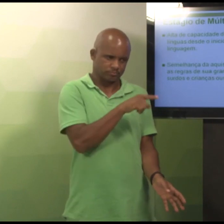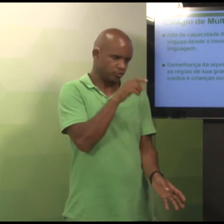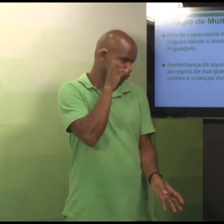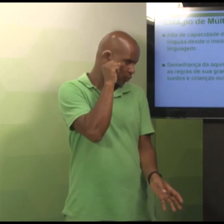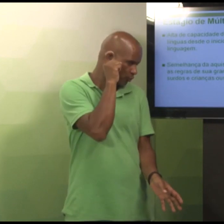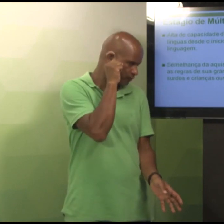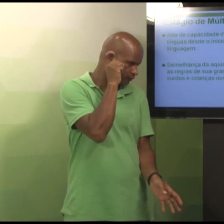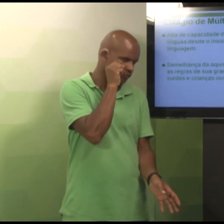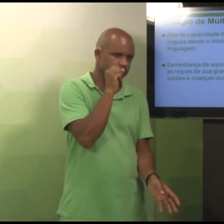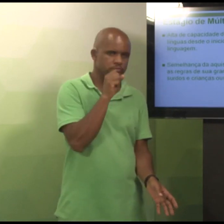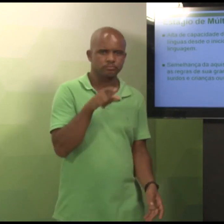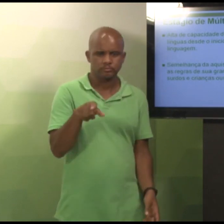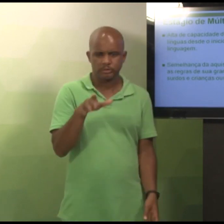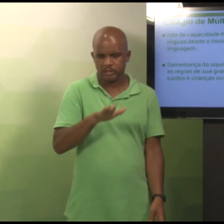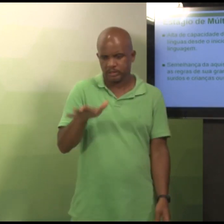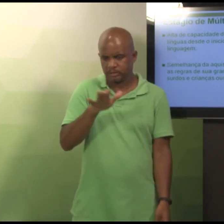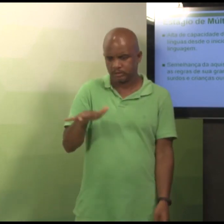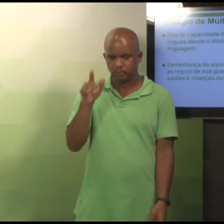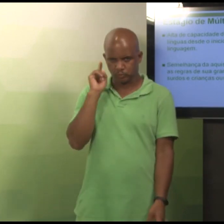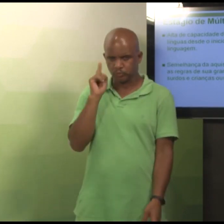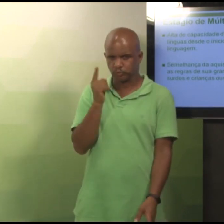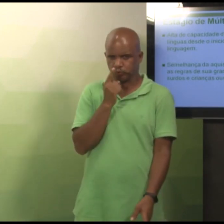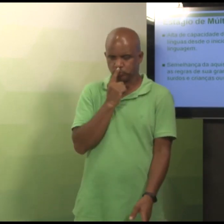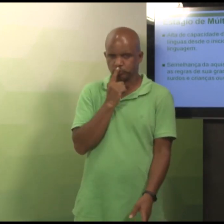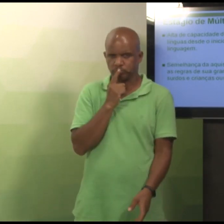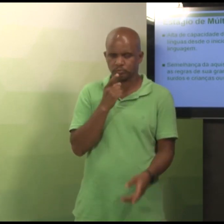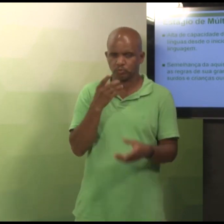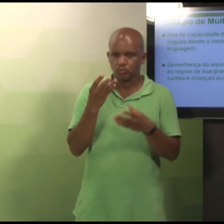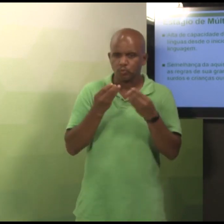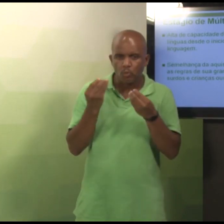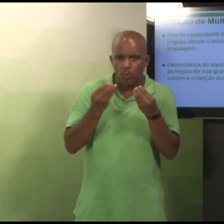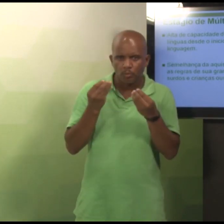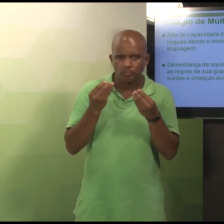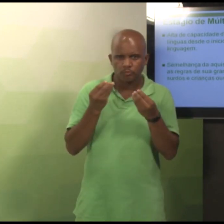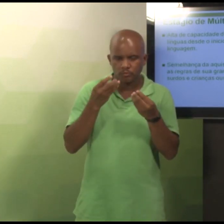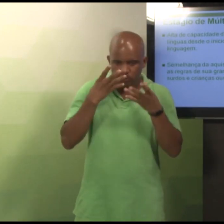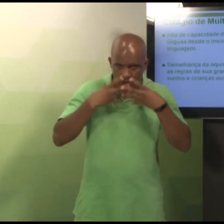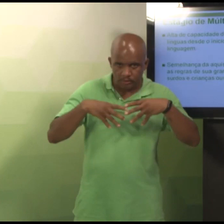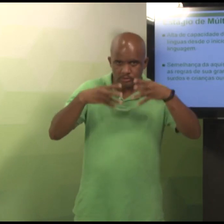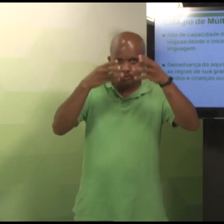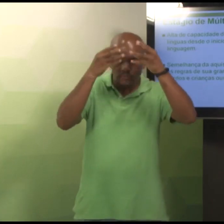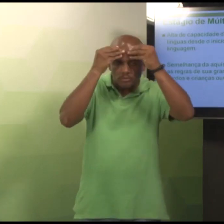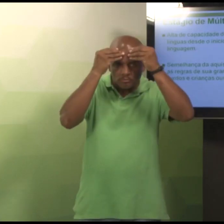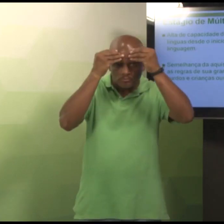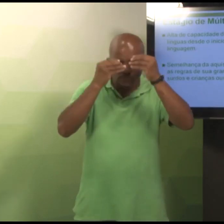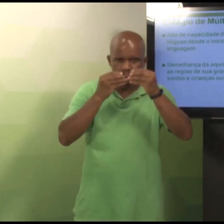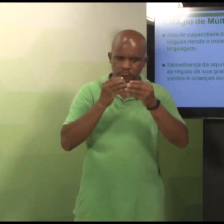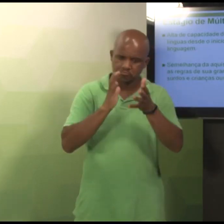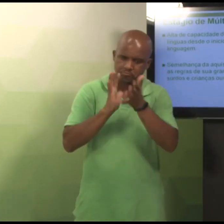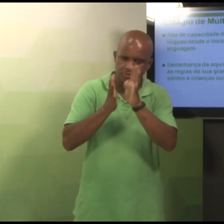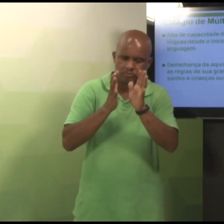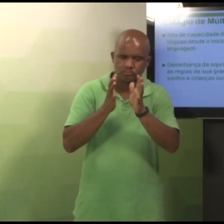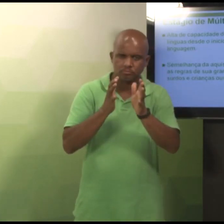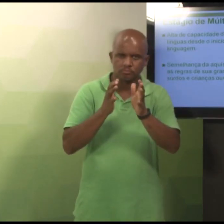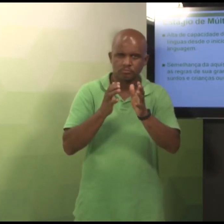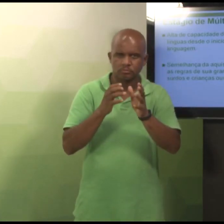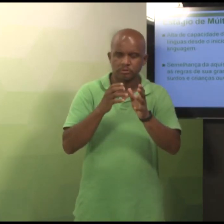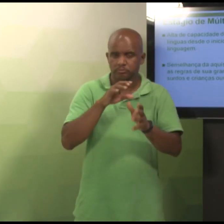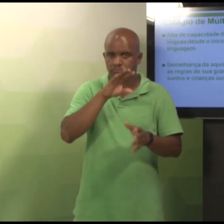pesquisas relacionadas ao coda, ao ouvinte filhos de surdos, e o processo de aquisição